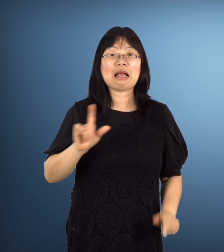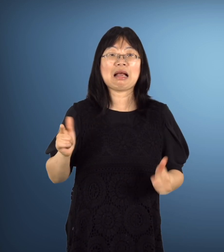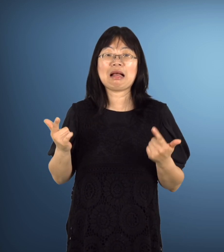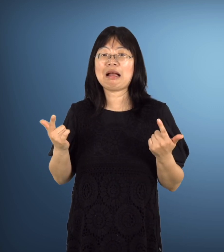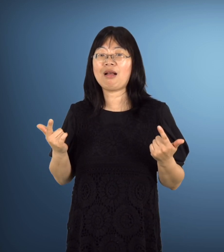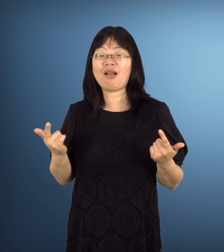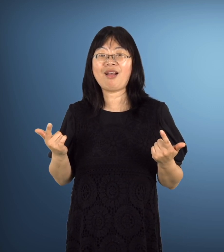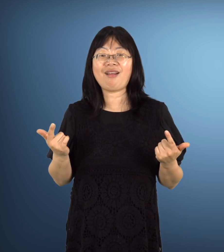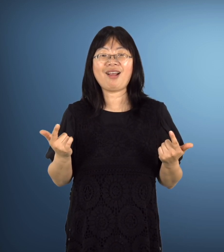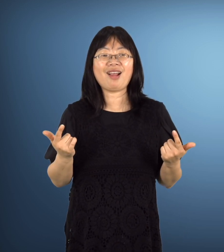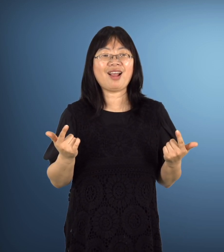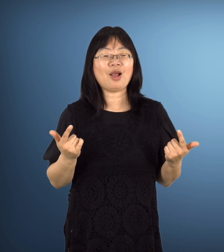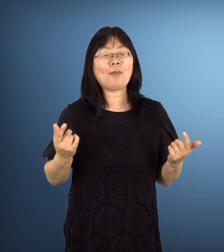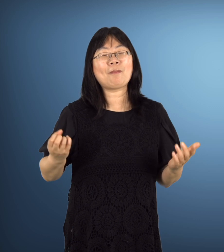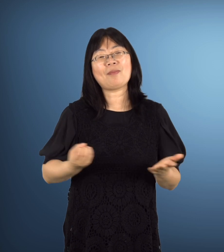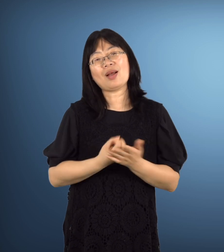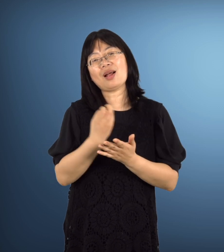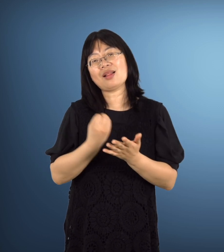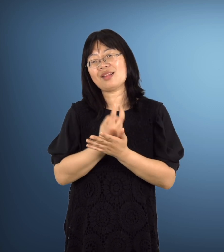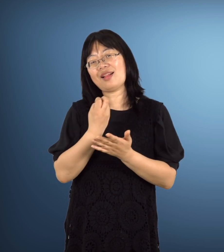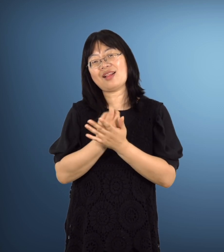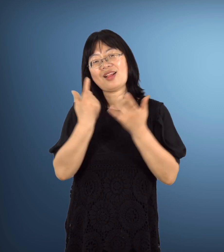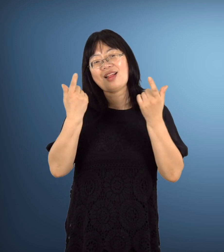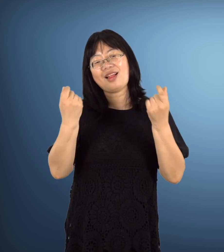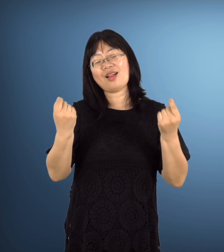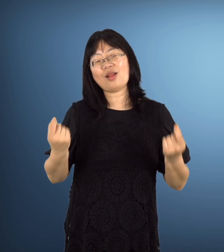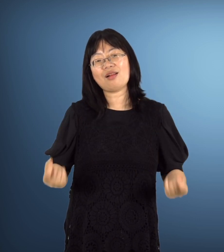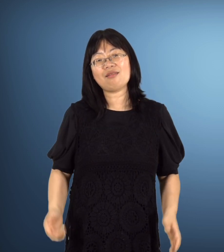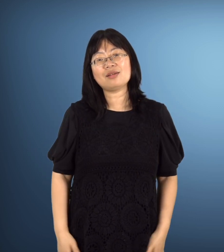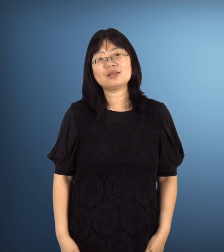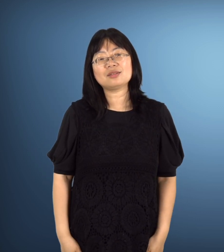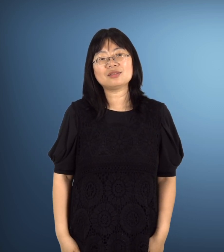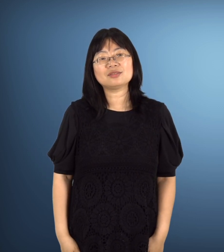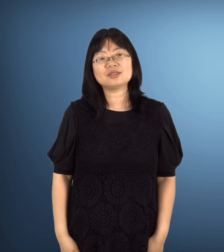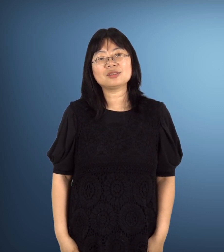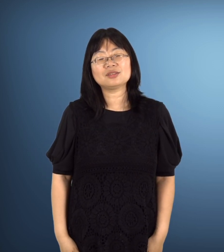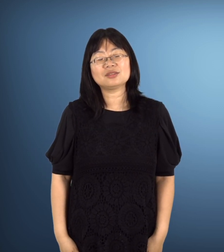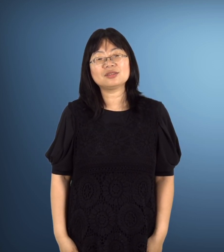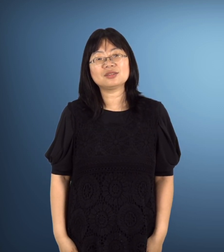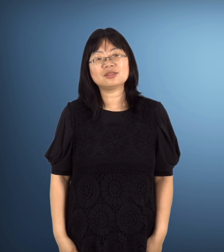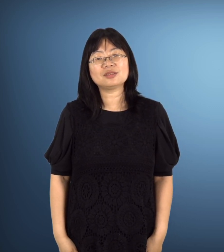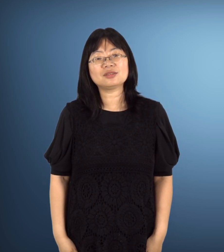아니라 발광이에요. 발광. 난리가 나요 그때.